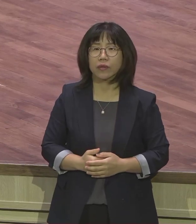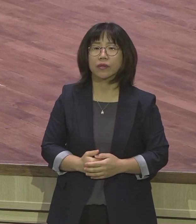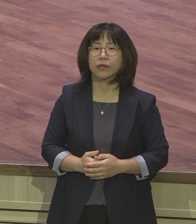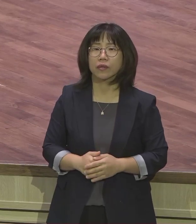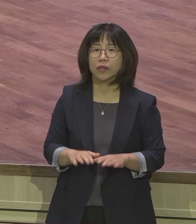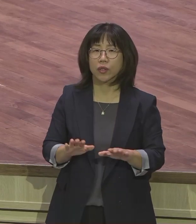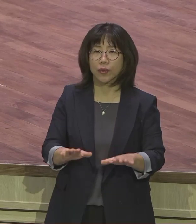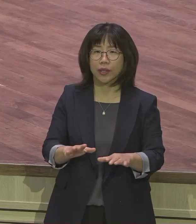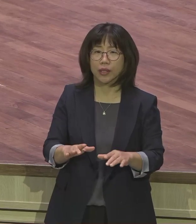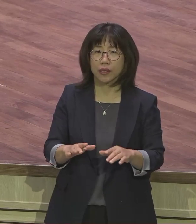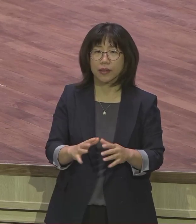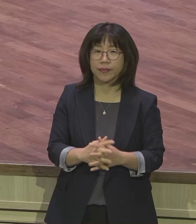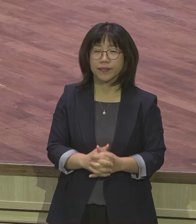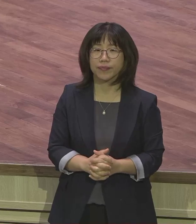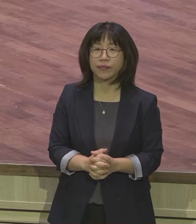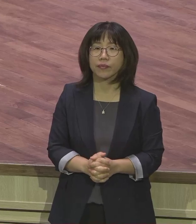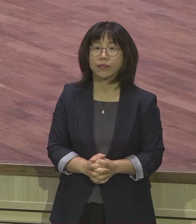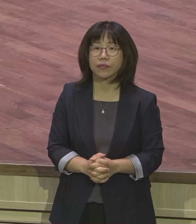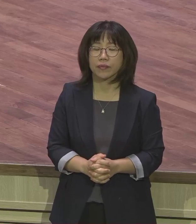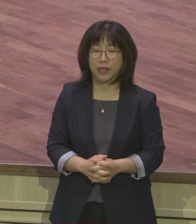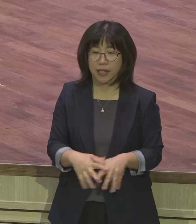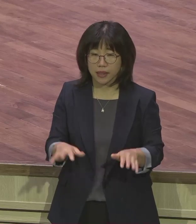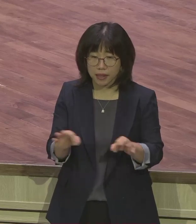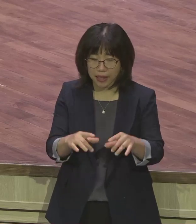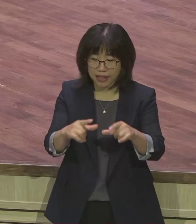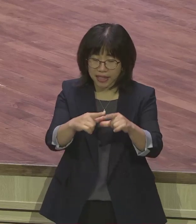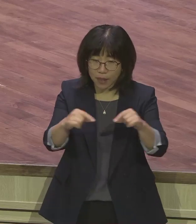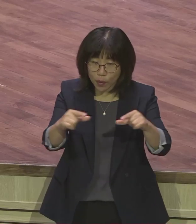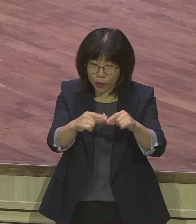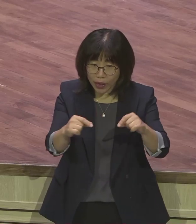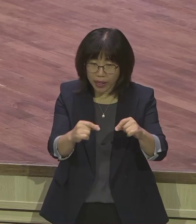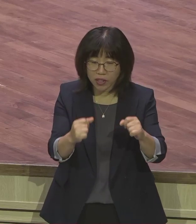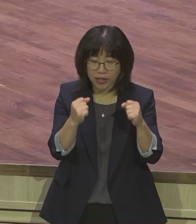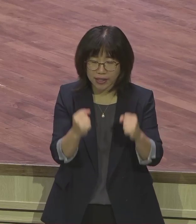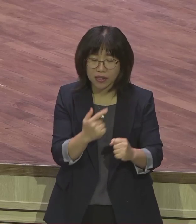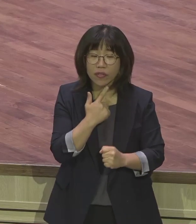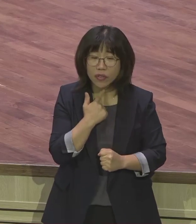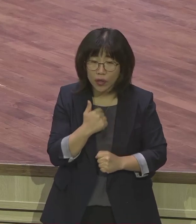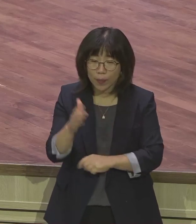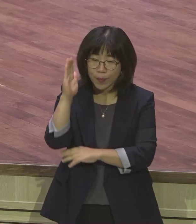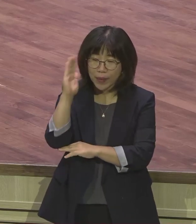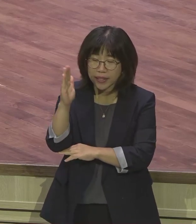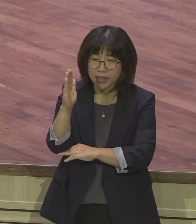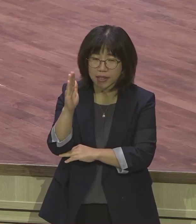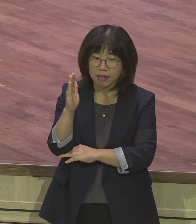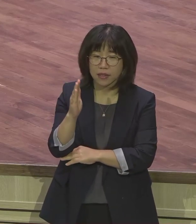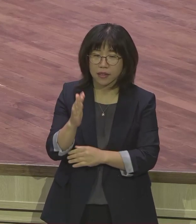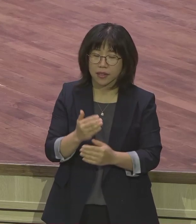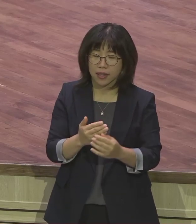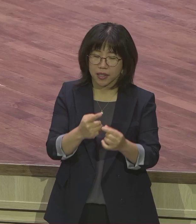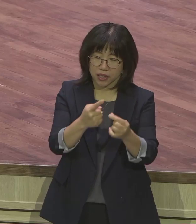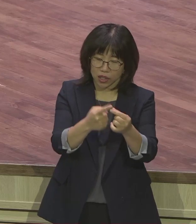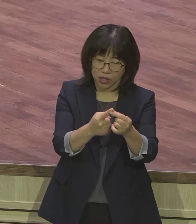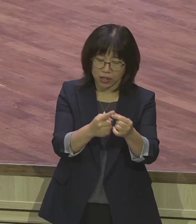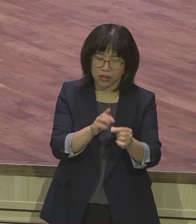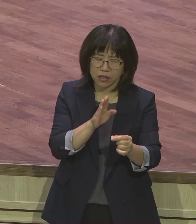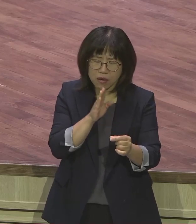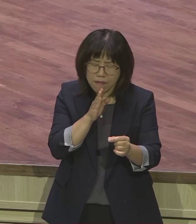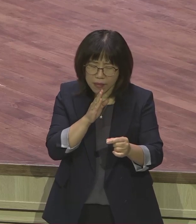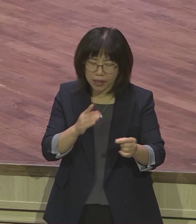있었던 간단한 메시지를 정리하면 세 가지 했습니다. 첫째는 실제 치유해라.